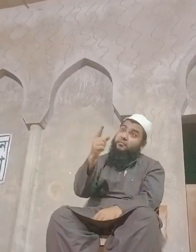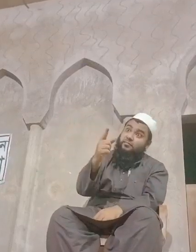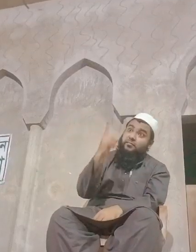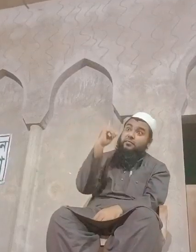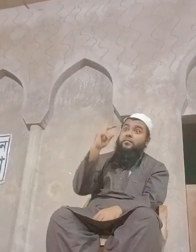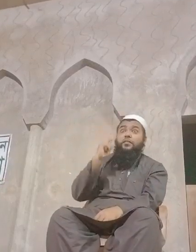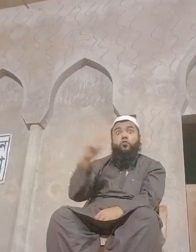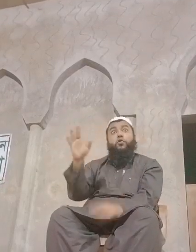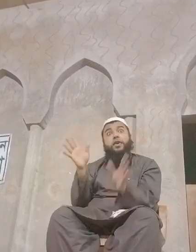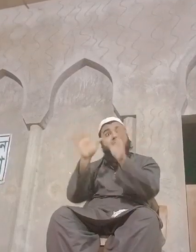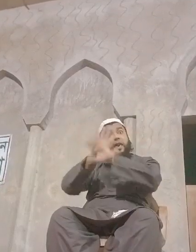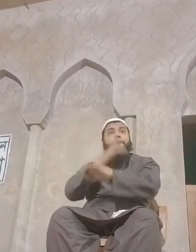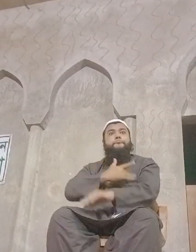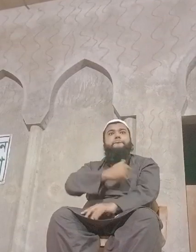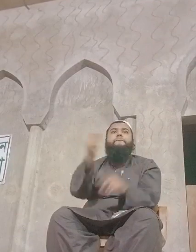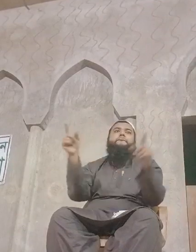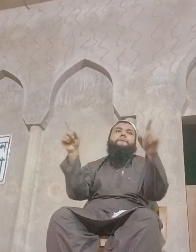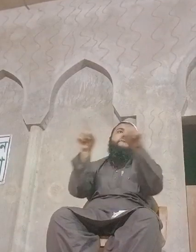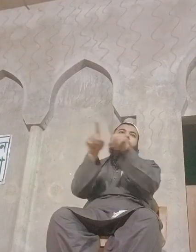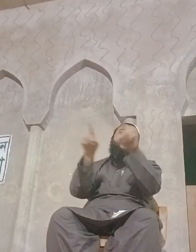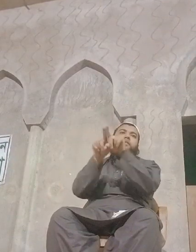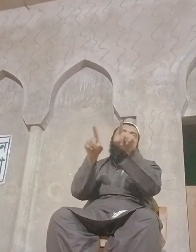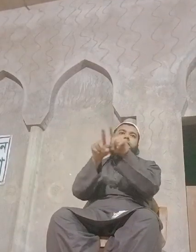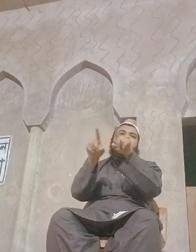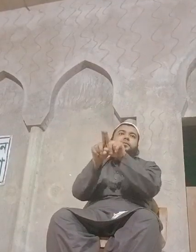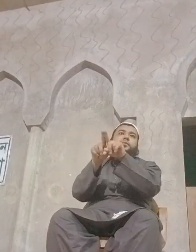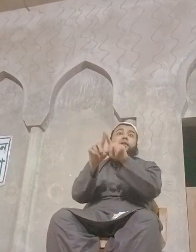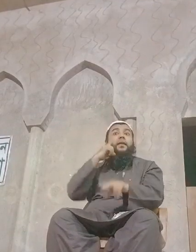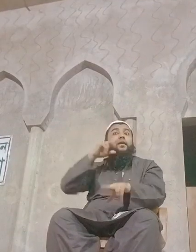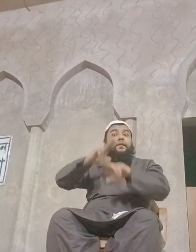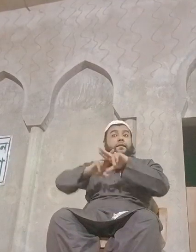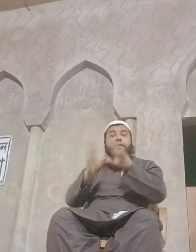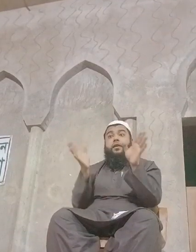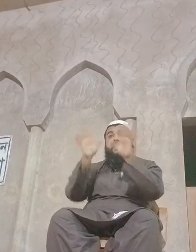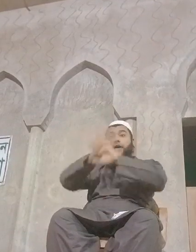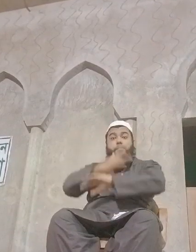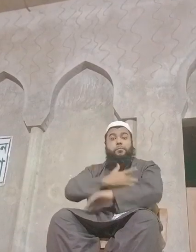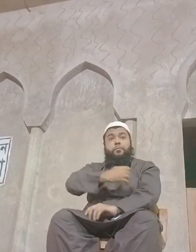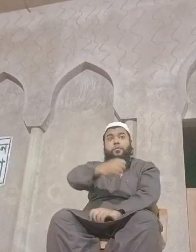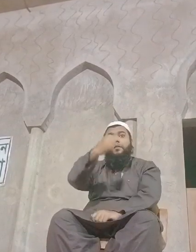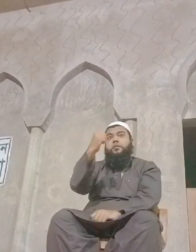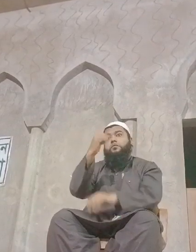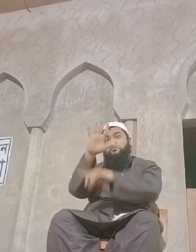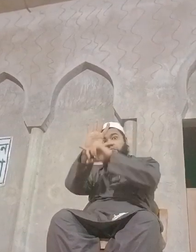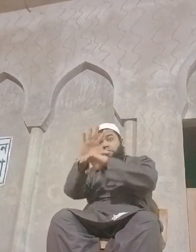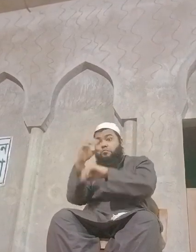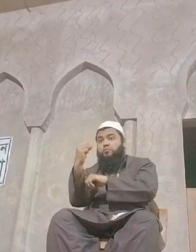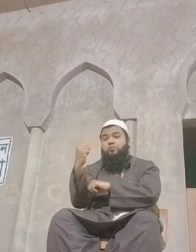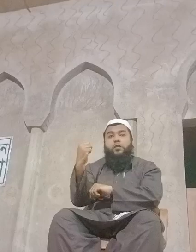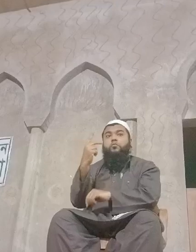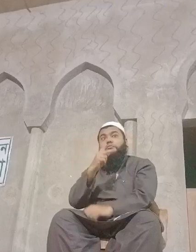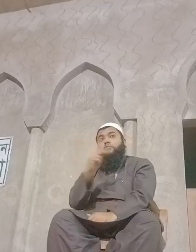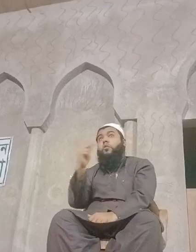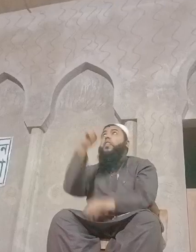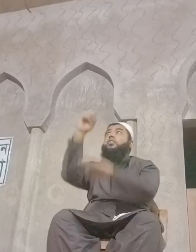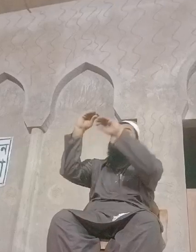আল্লাহ পাক তোমার মদদ করবে। কি করবে ভাই? আল্লাহ মদদ করবে। তোমার কাছে টাকা